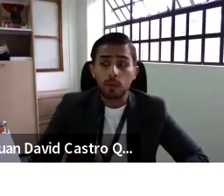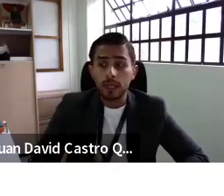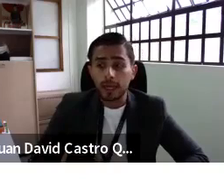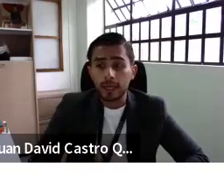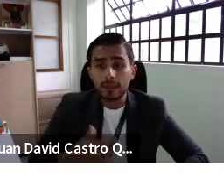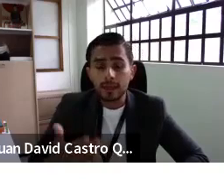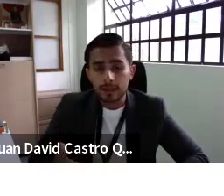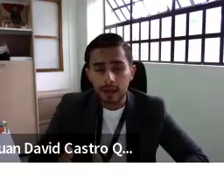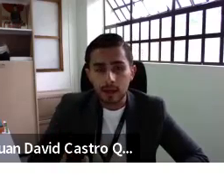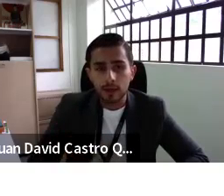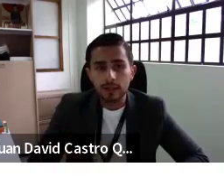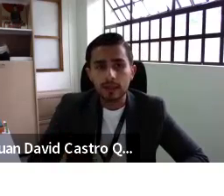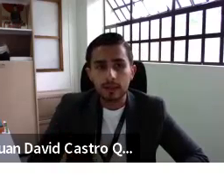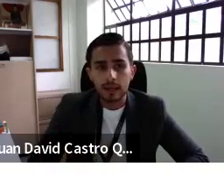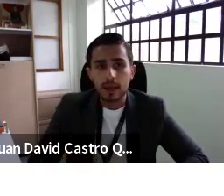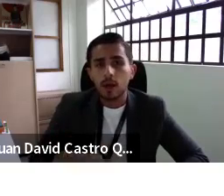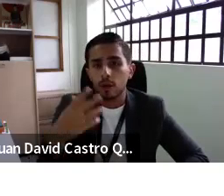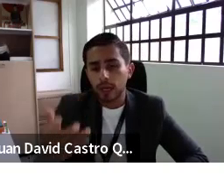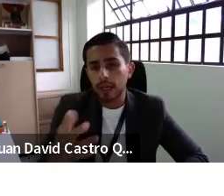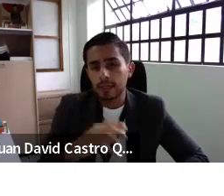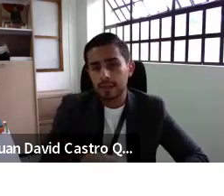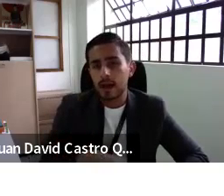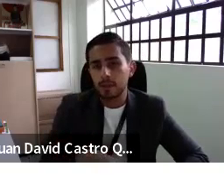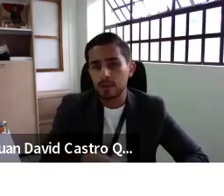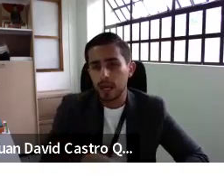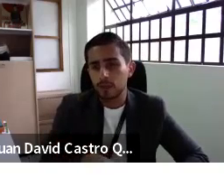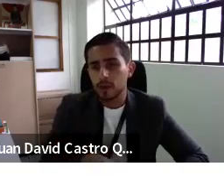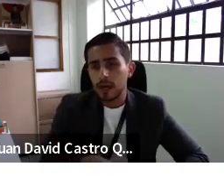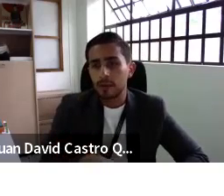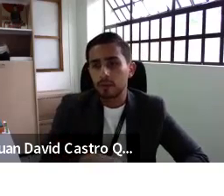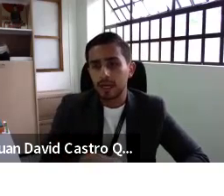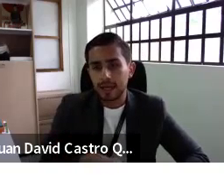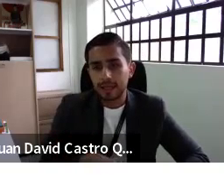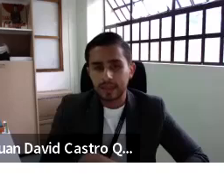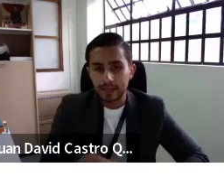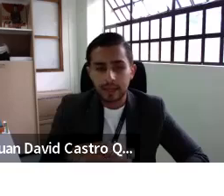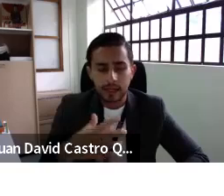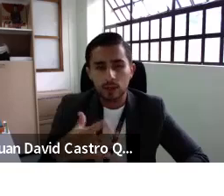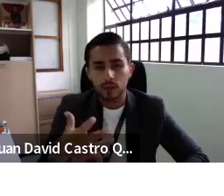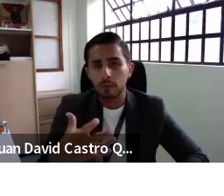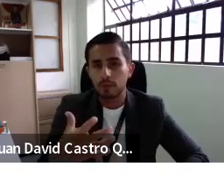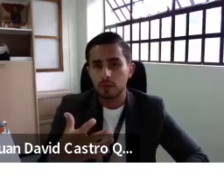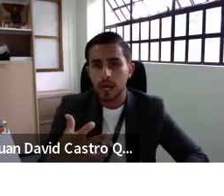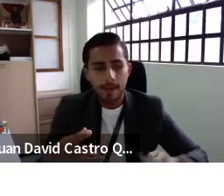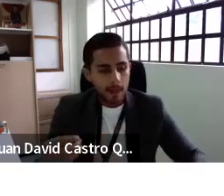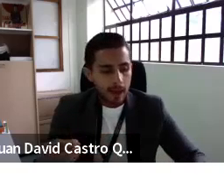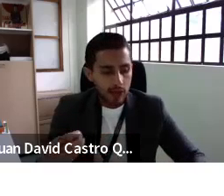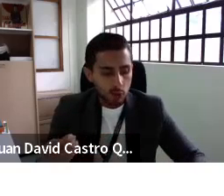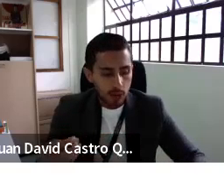comunidad entienda logre entender lo que ella estaba mencionando la importancia que tiene el hecho de que una persona asuma